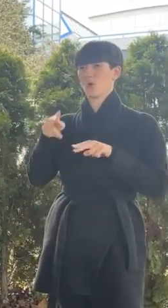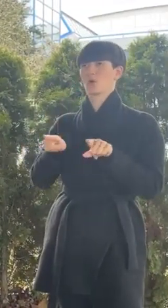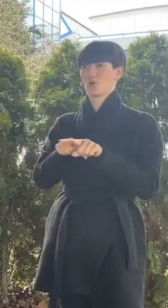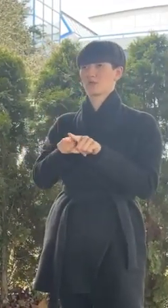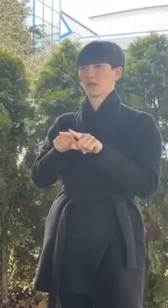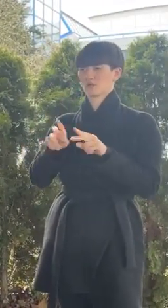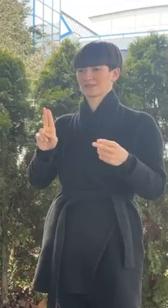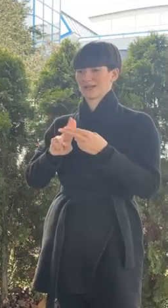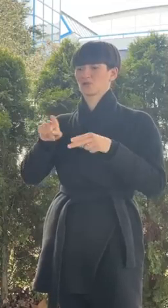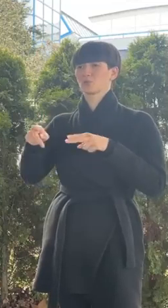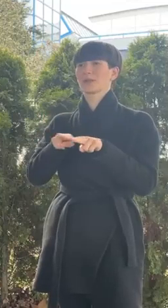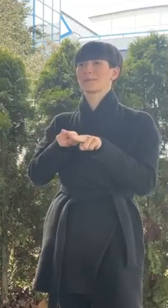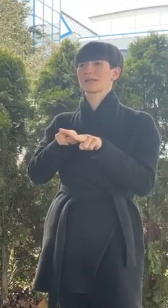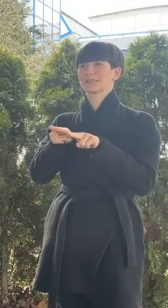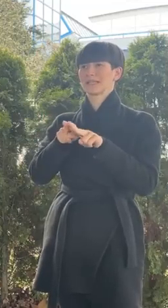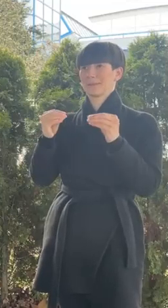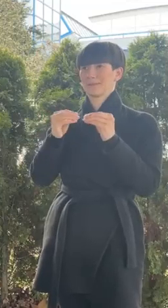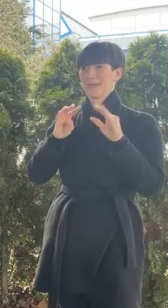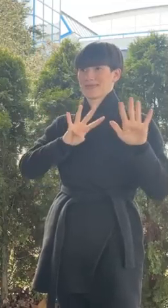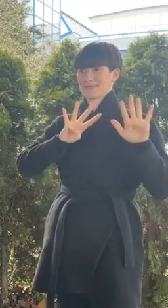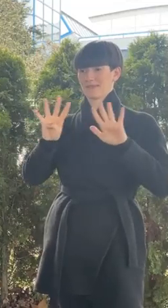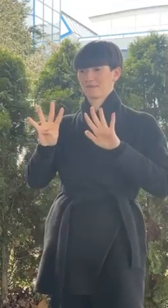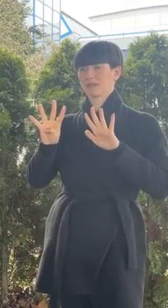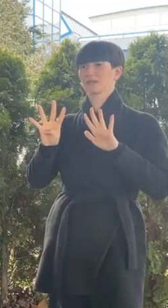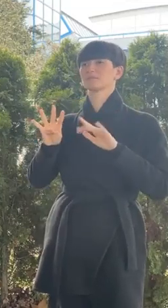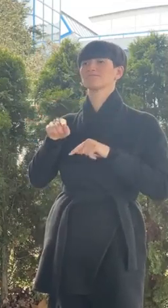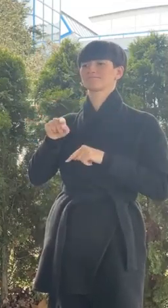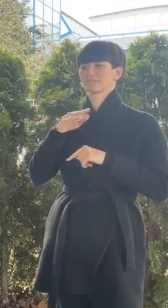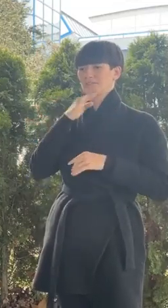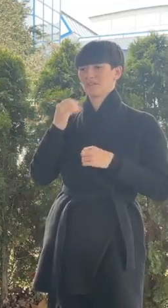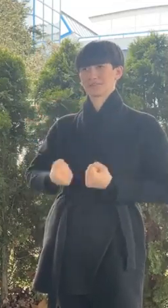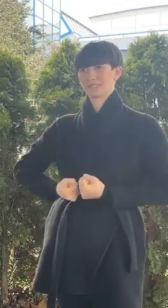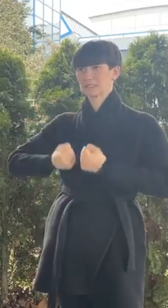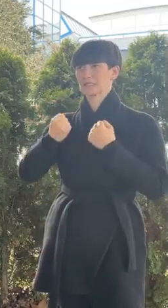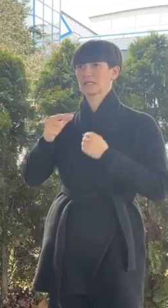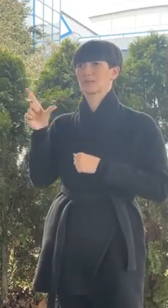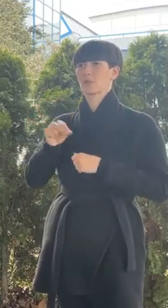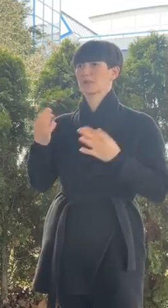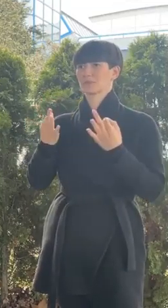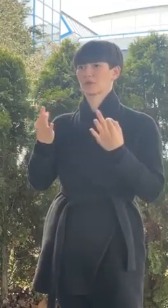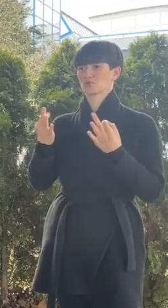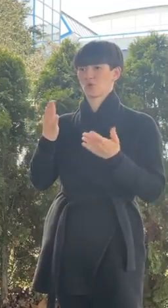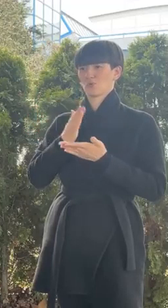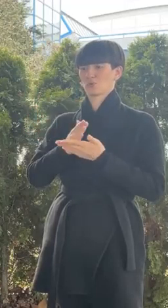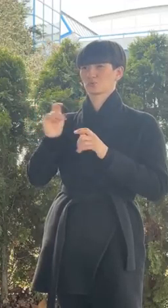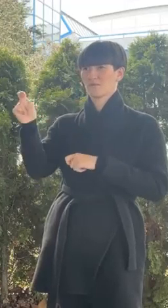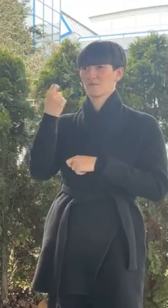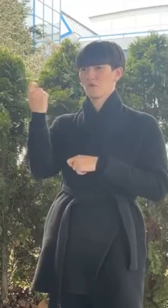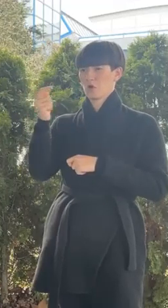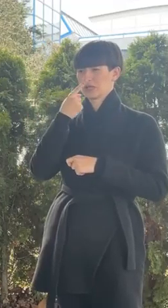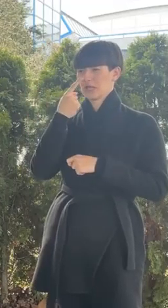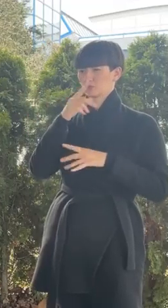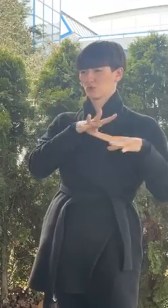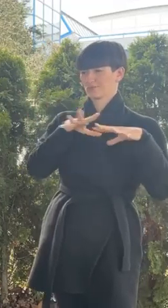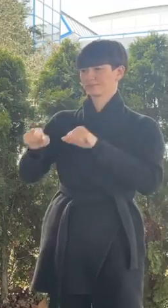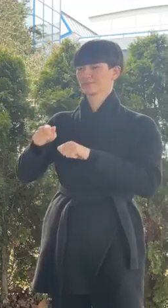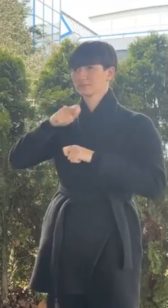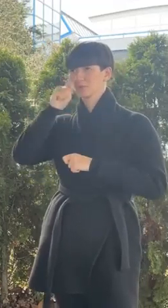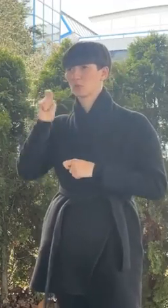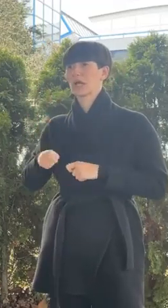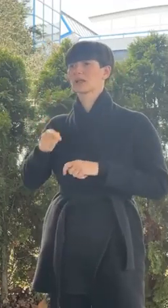Varšave takisto. A bol to silný moment jednak toho šoku z vypuknutia vojny, ale aj uvedomenia jednoty, ale